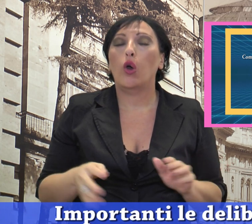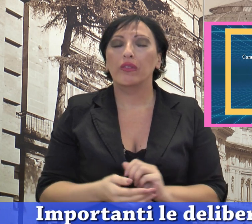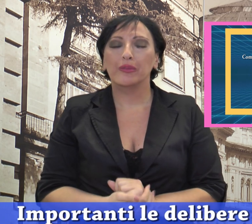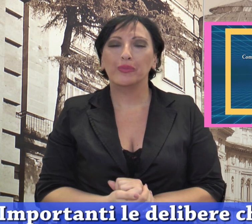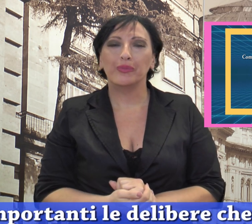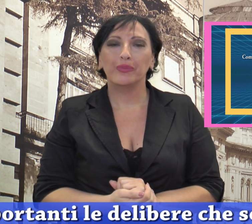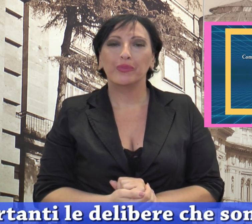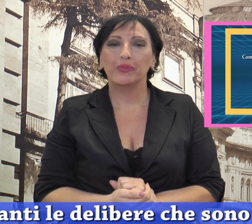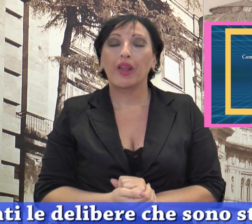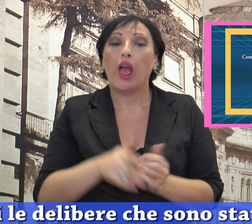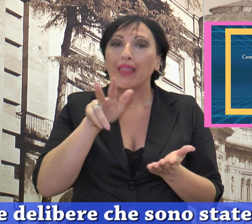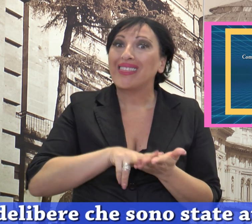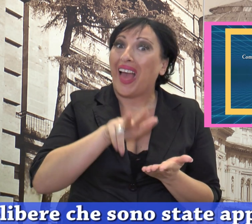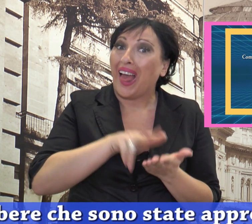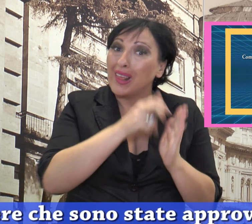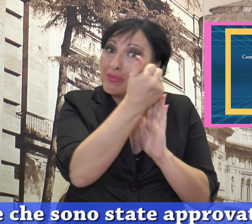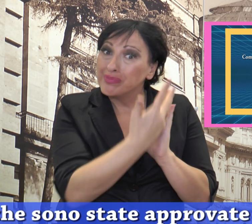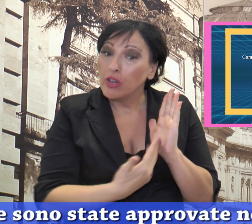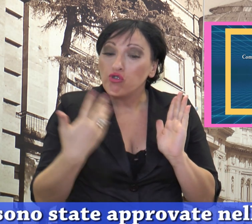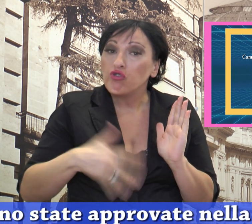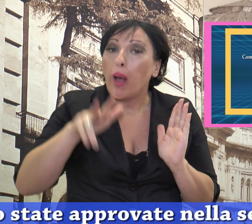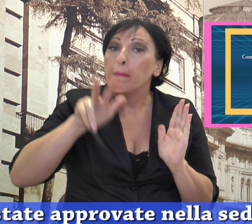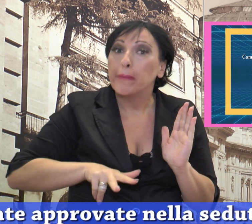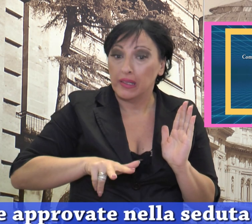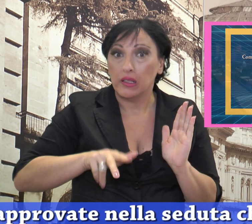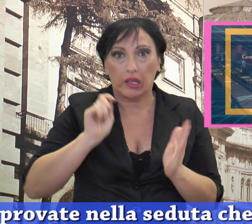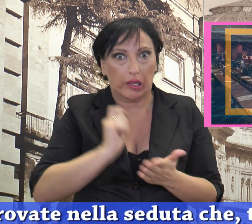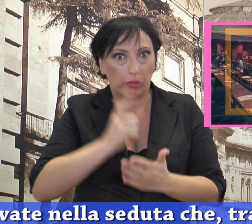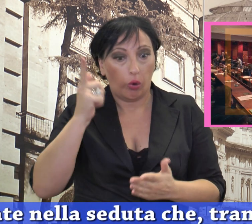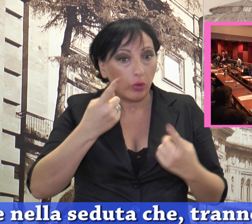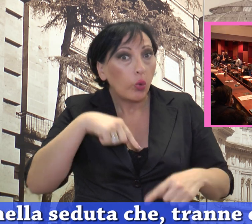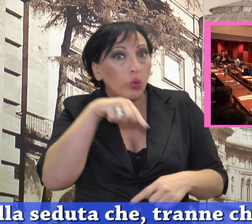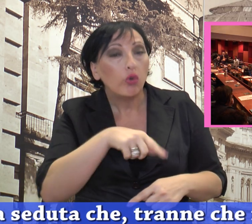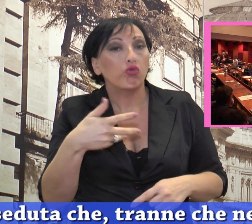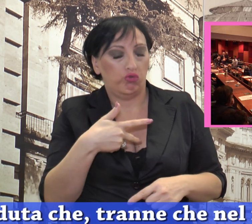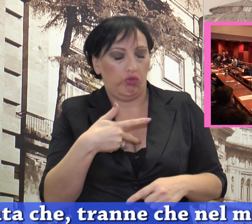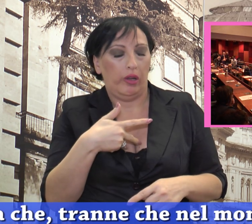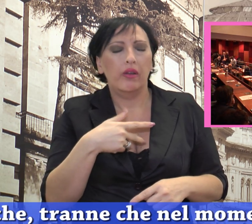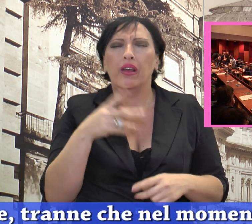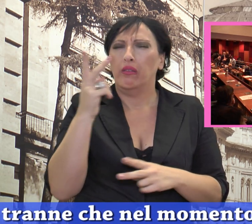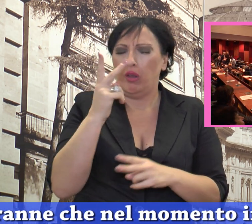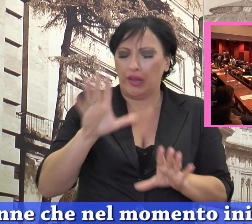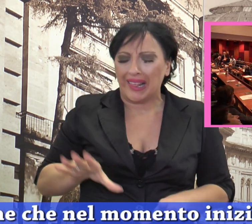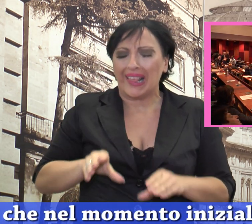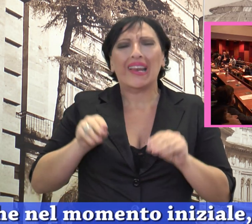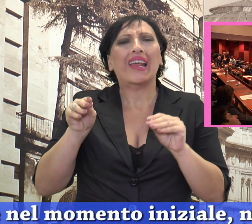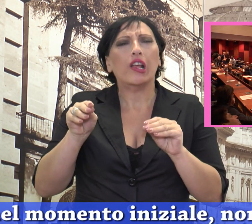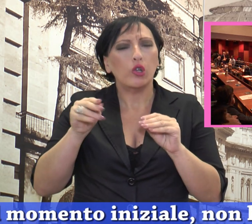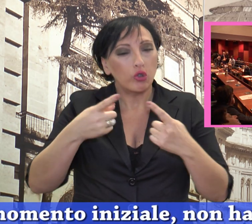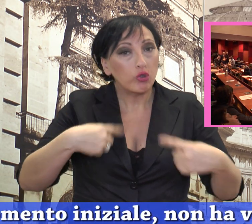Importanti le delibere che sono state approvate nella seduta, che, tranne nel momento iniziale, non ha visto